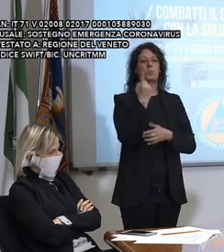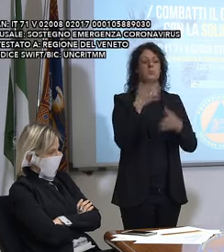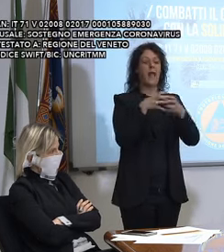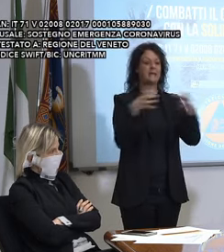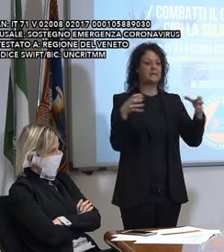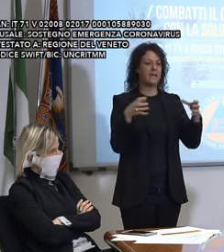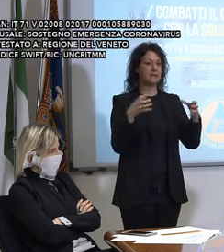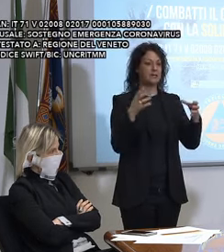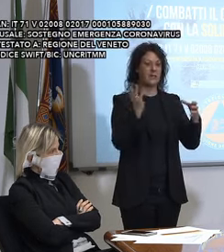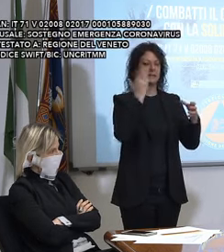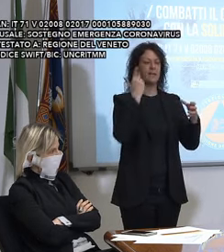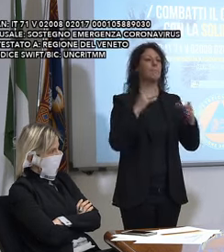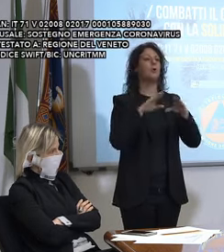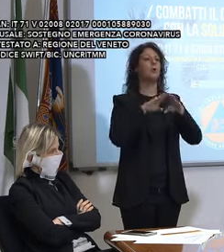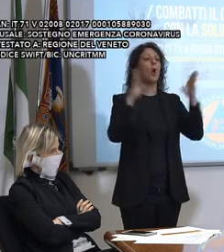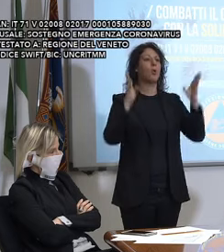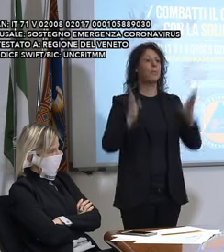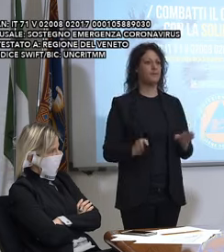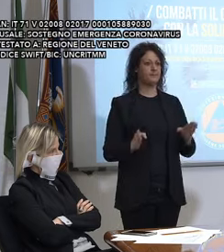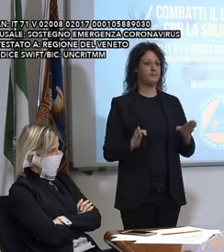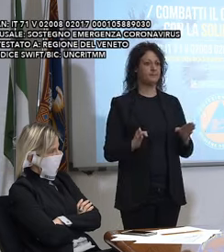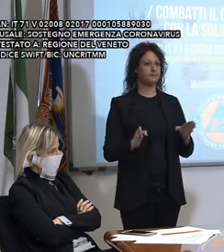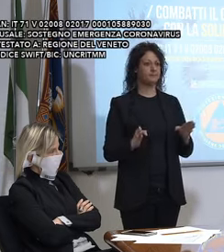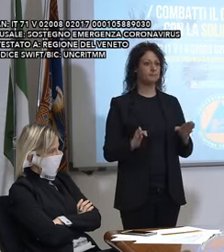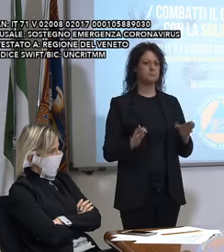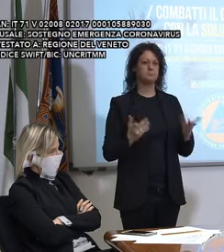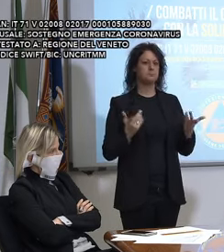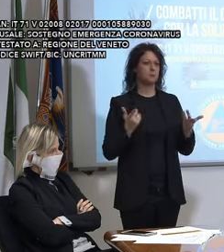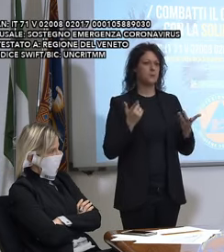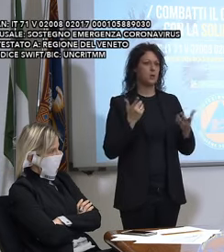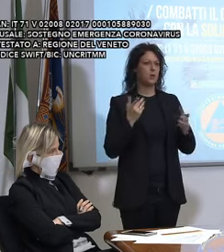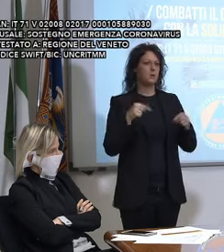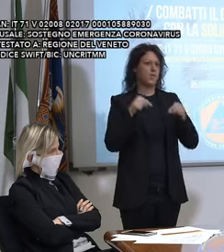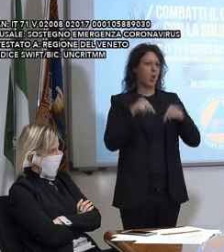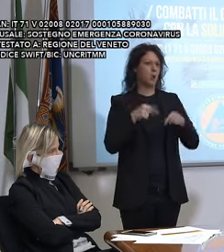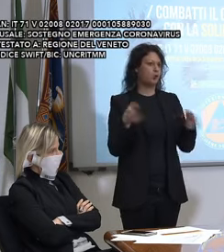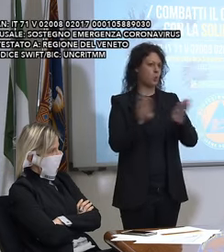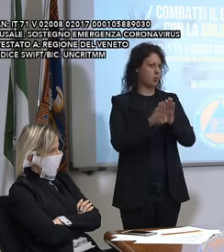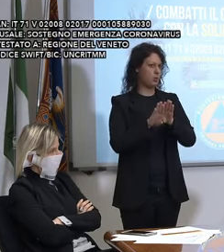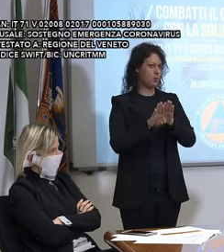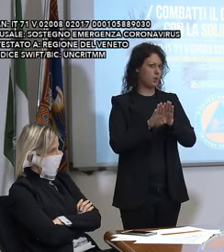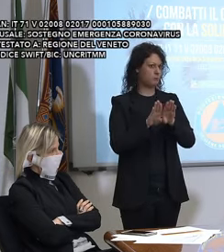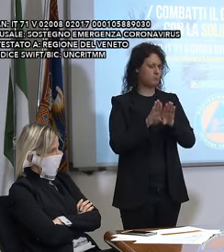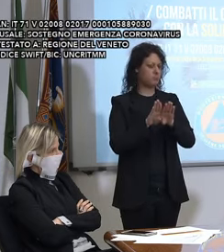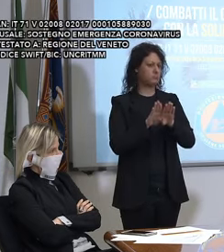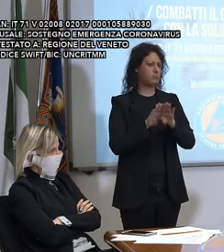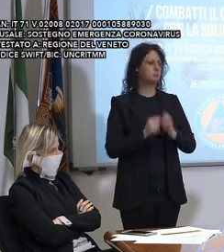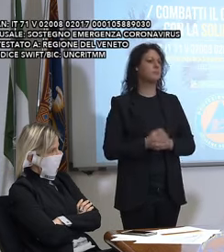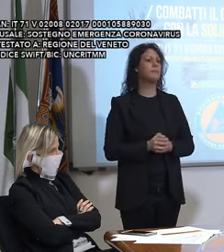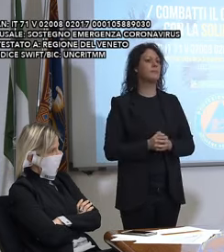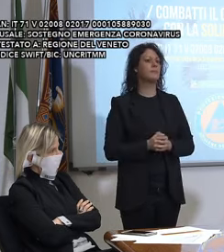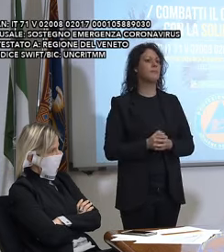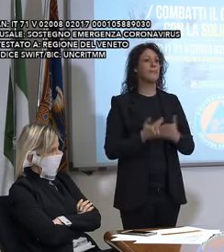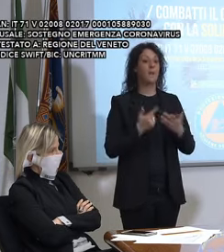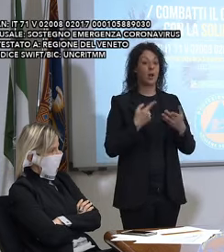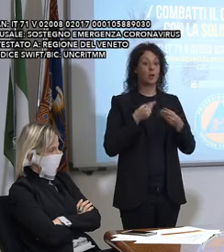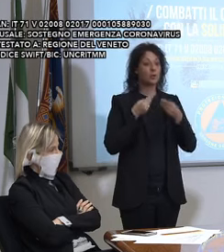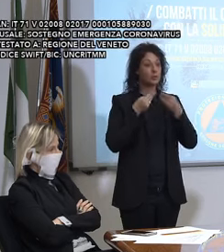insomma, un'azienda di mobili, che non fornisce la sanità, quindi è chiusa oggi, ecco, non è che facendo la